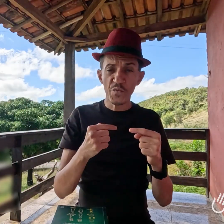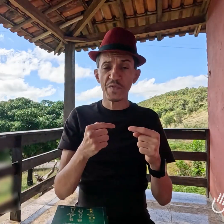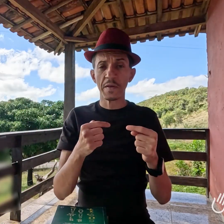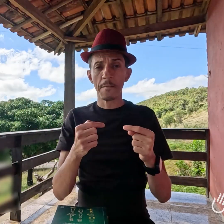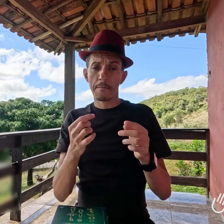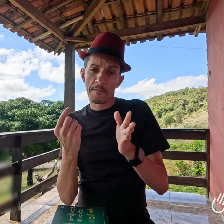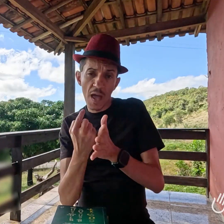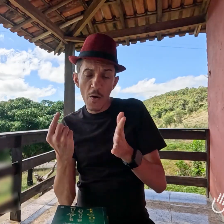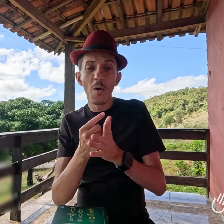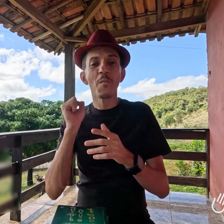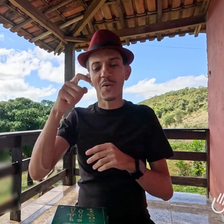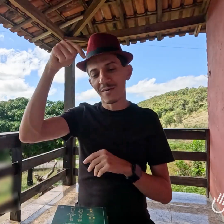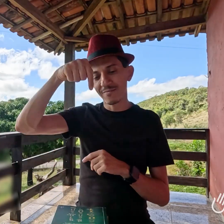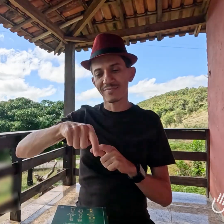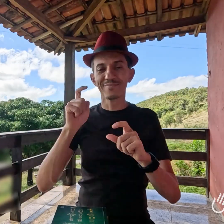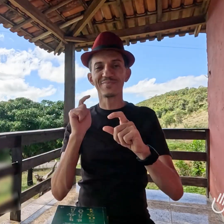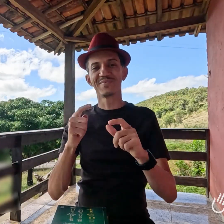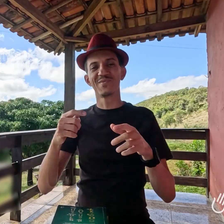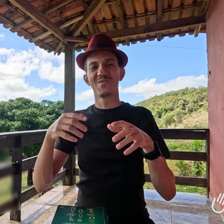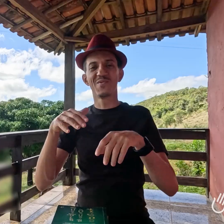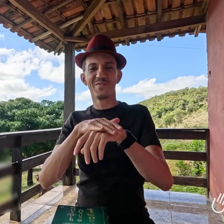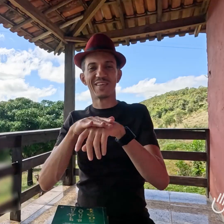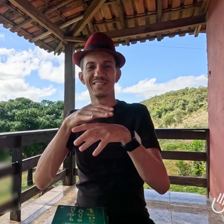acesso a um material exclusivo em vídeo, disponível tanto